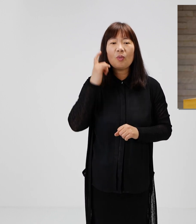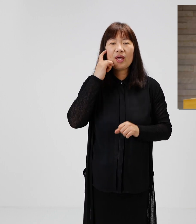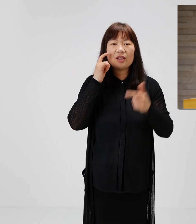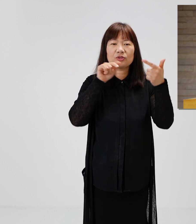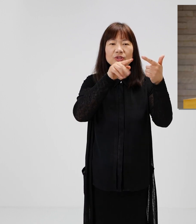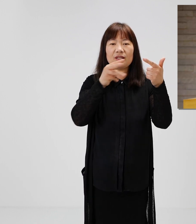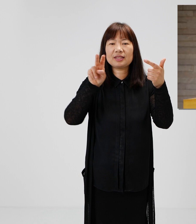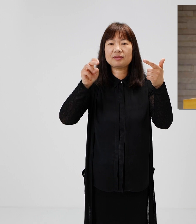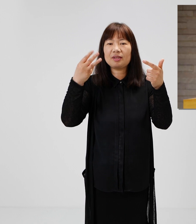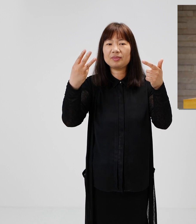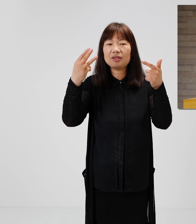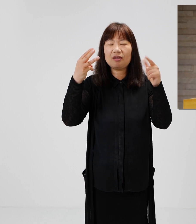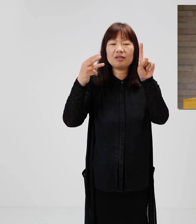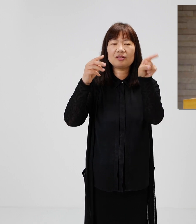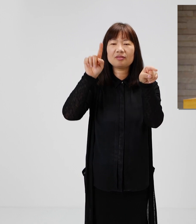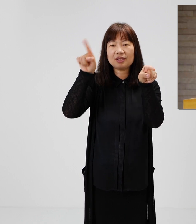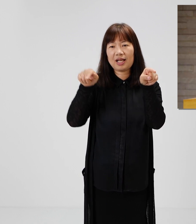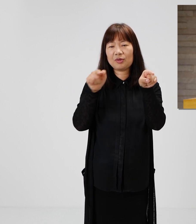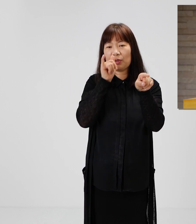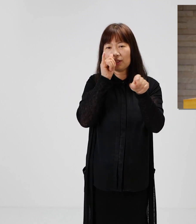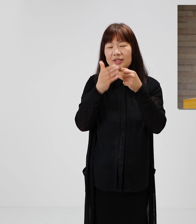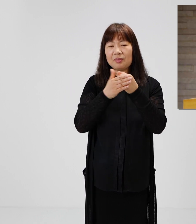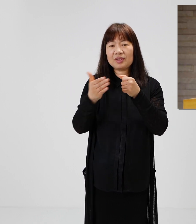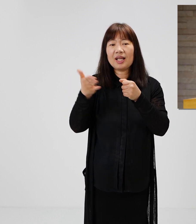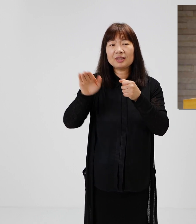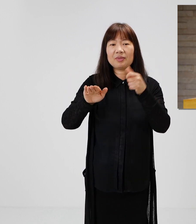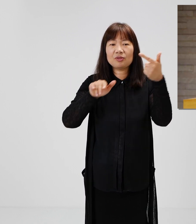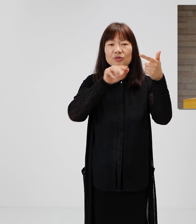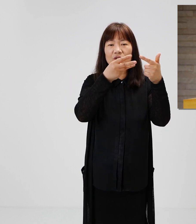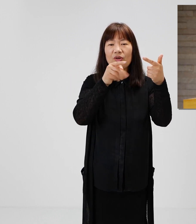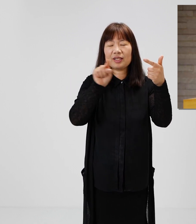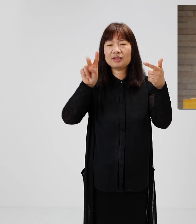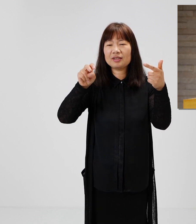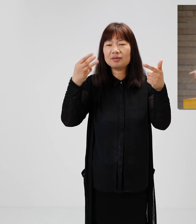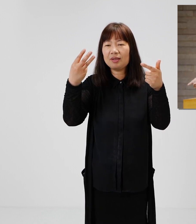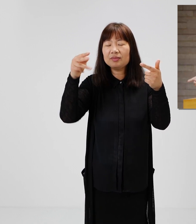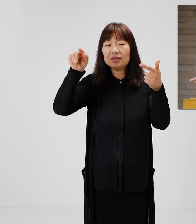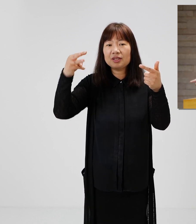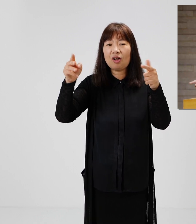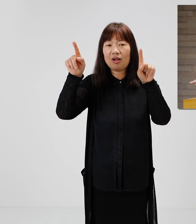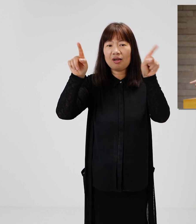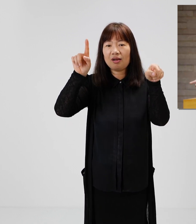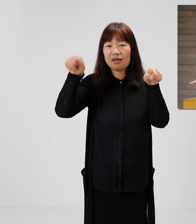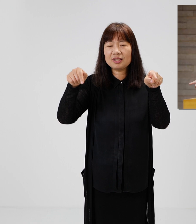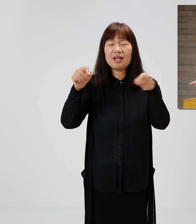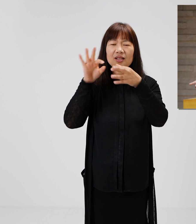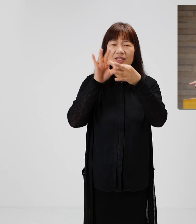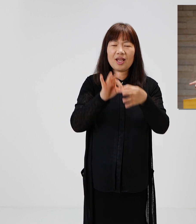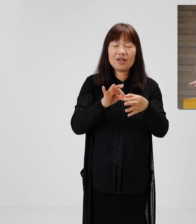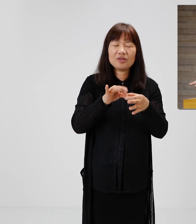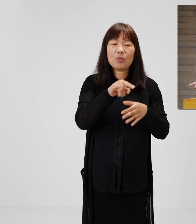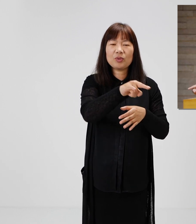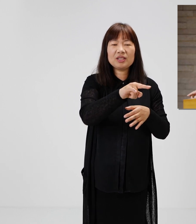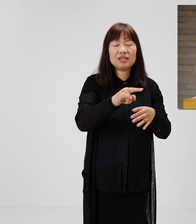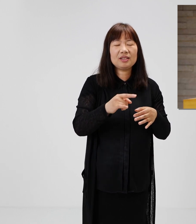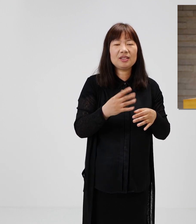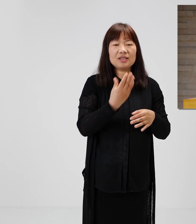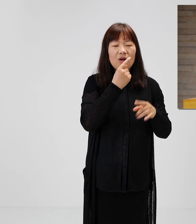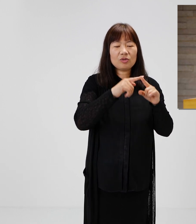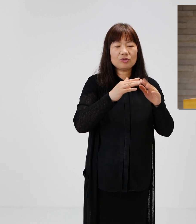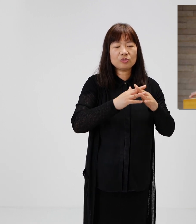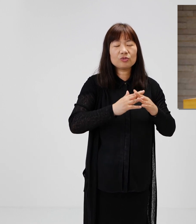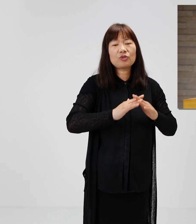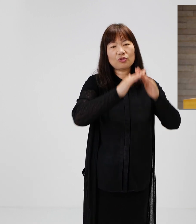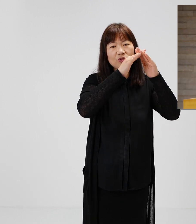같은 방해 공작이 정권을 넘어서 계속 있어 왔다고 말이에요. 쉽게 얘기하면.